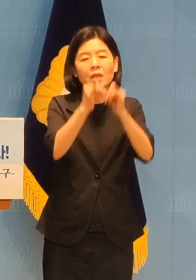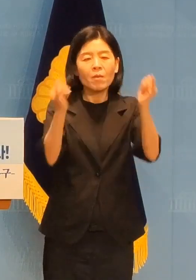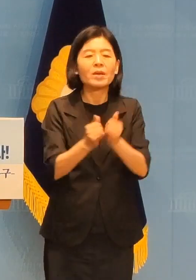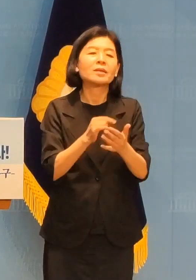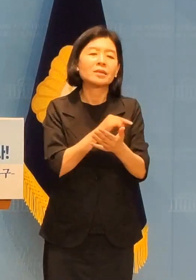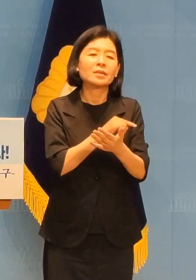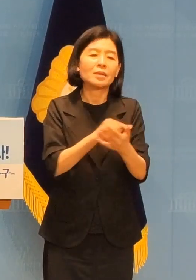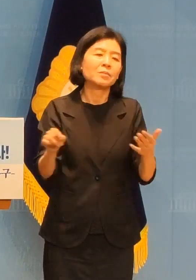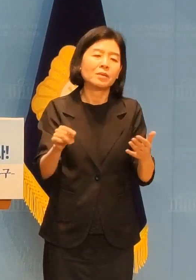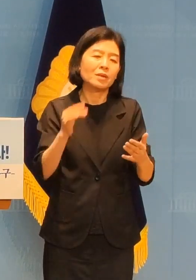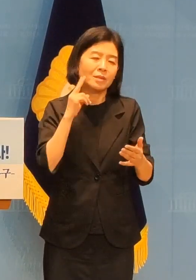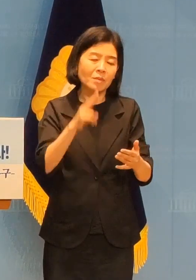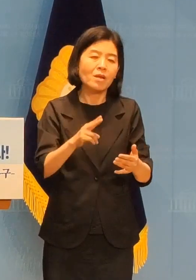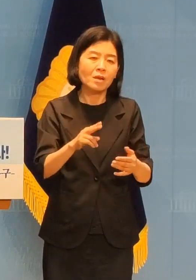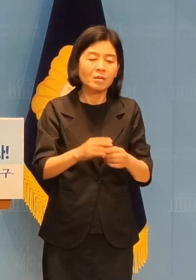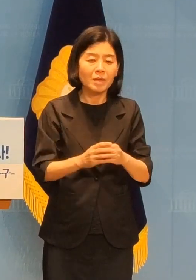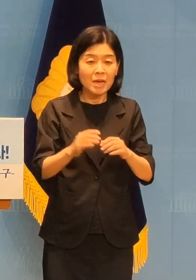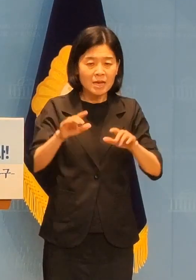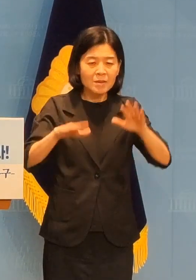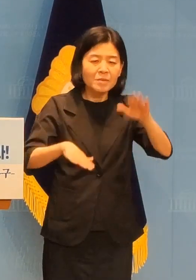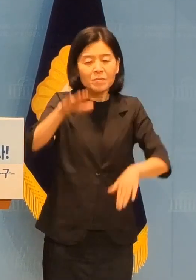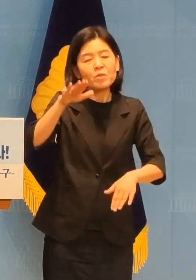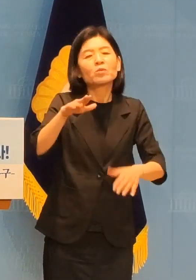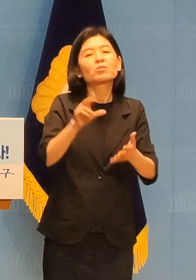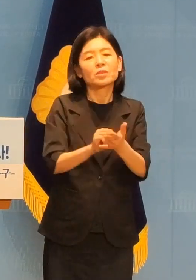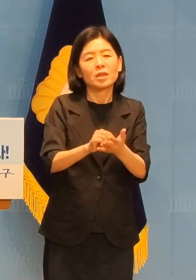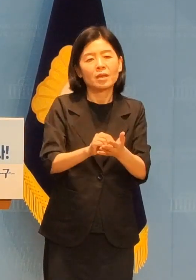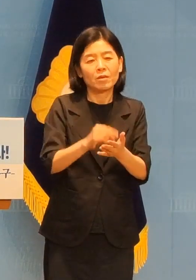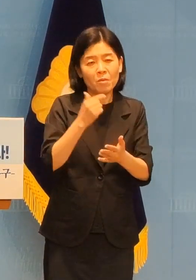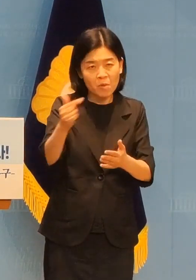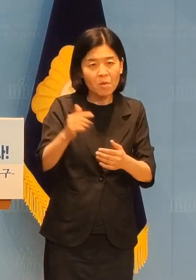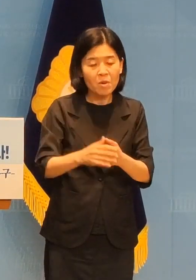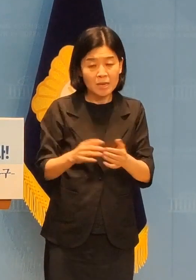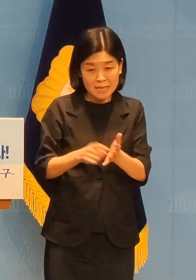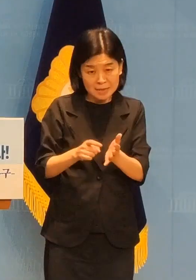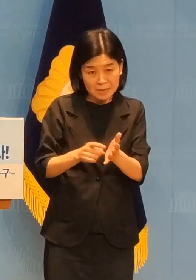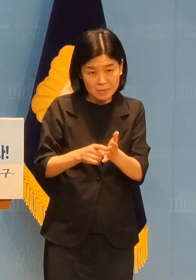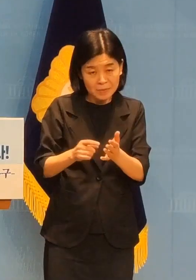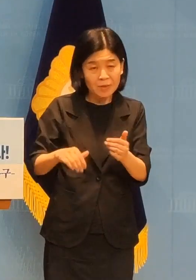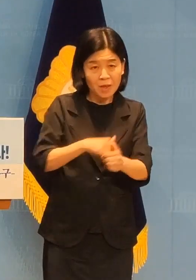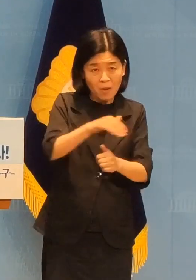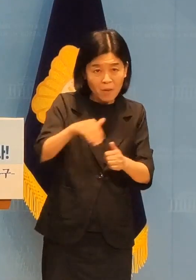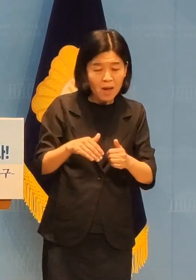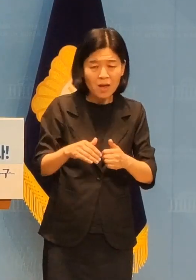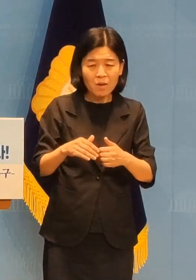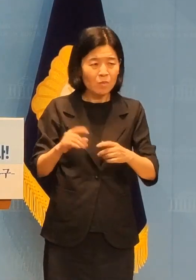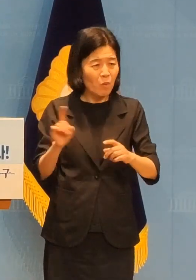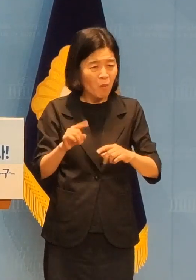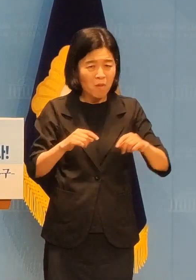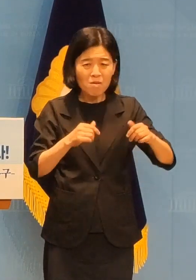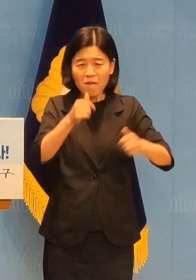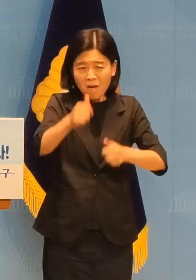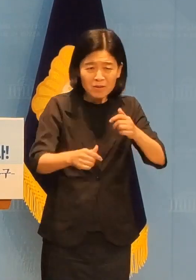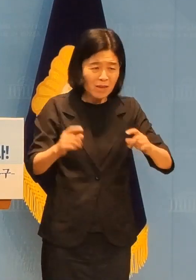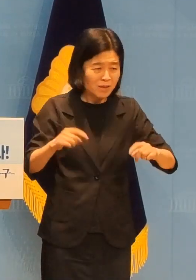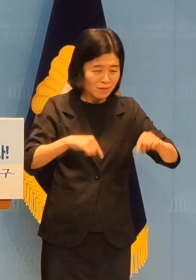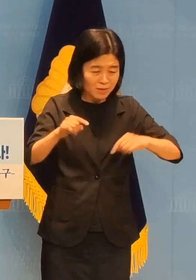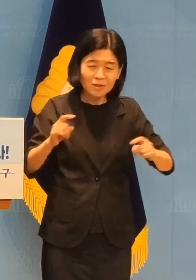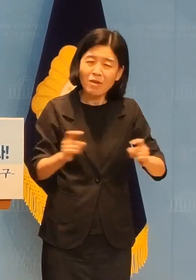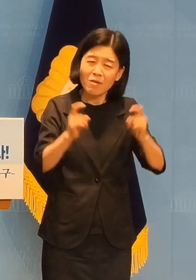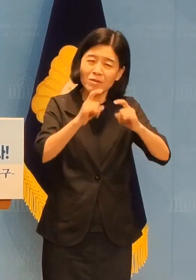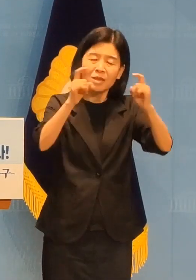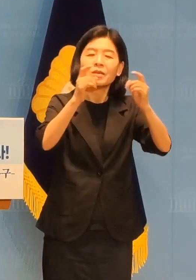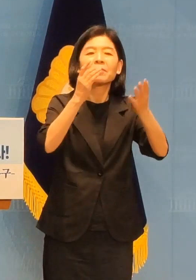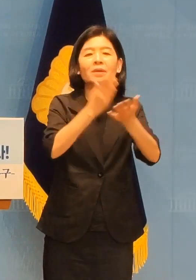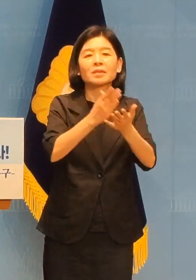불평등의 문제입니다. 긴급한 재난 상황에서 당권 경쟁과 불필요한 정쟁이 아닌